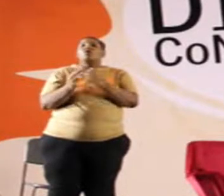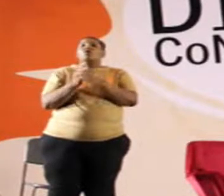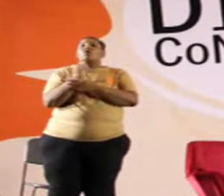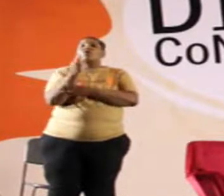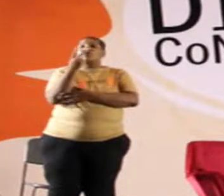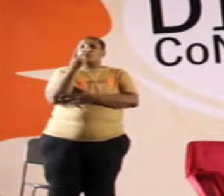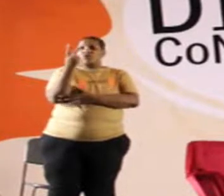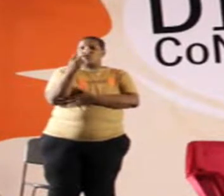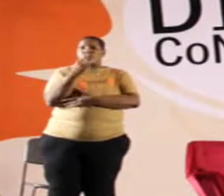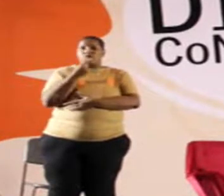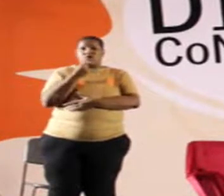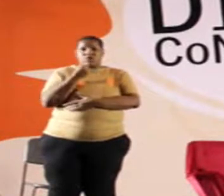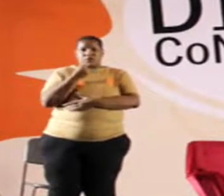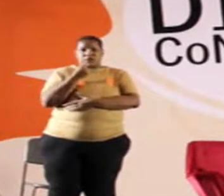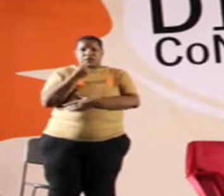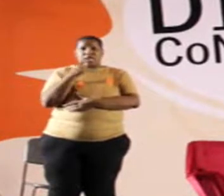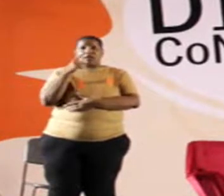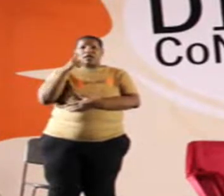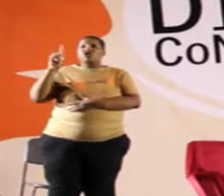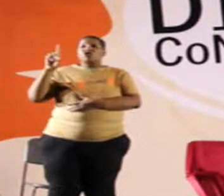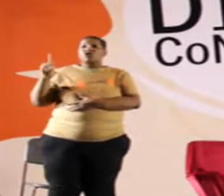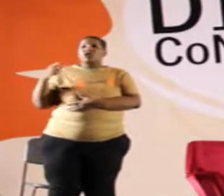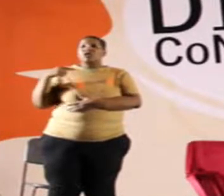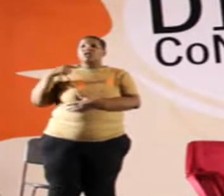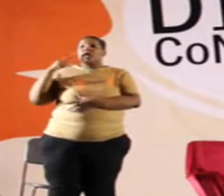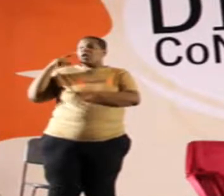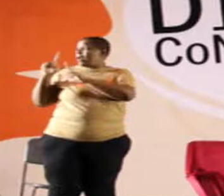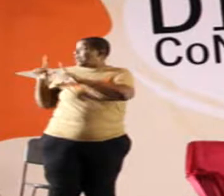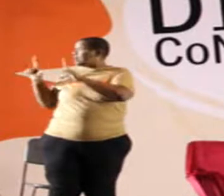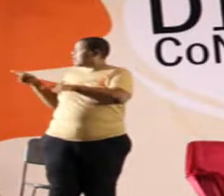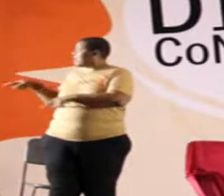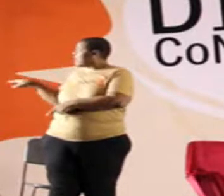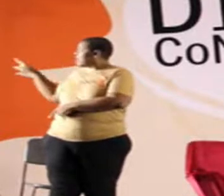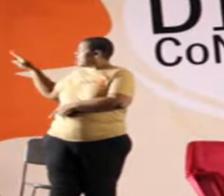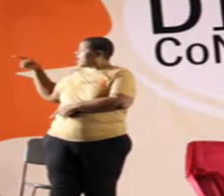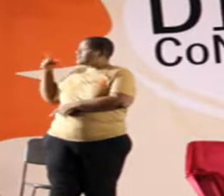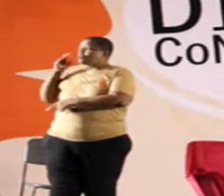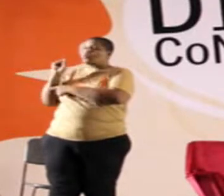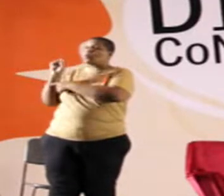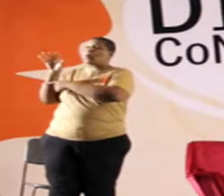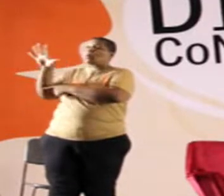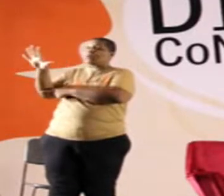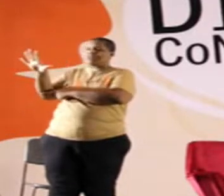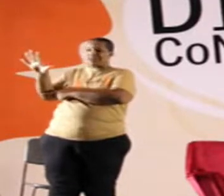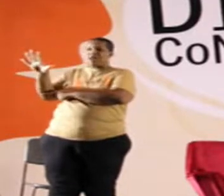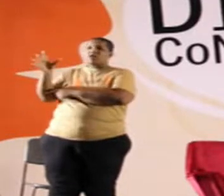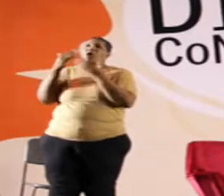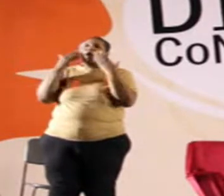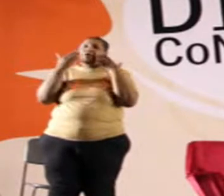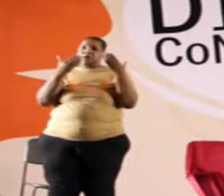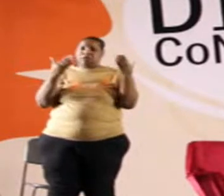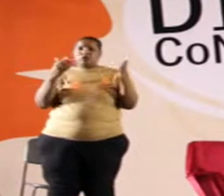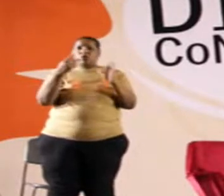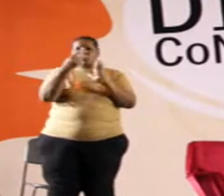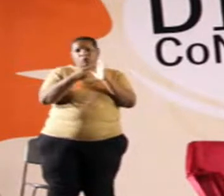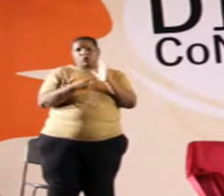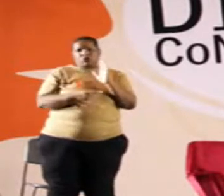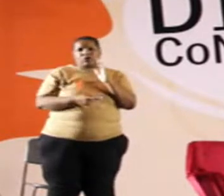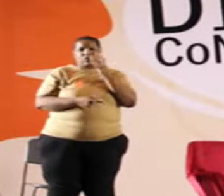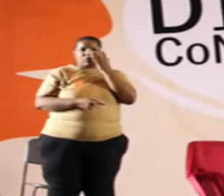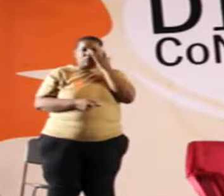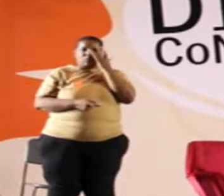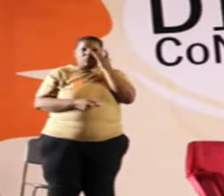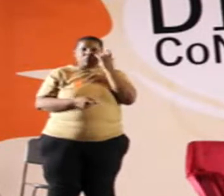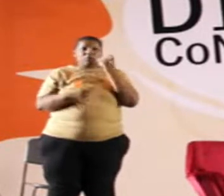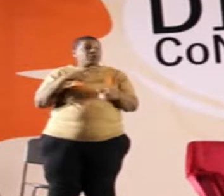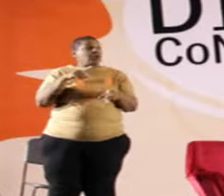flores vermelhas. No lado direito do palco, há uma tela onde foi projetado o vídeo de apresentação do projeto. No